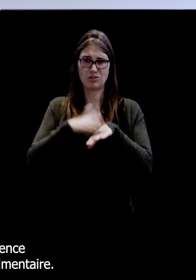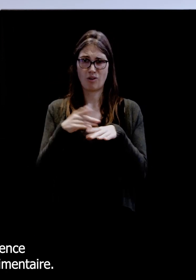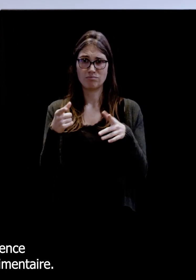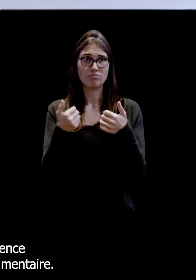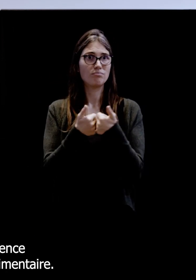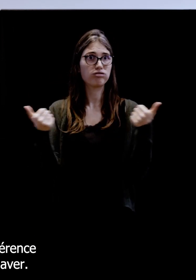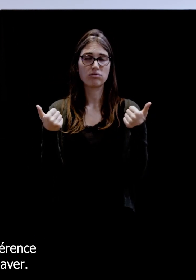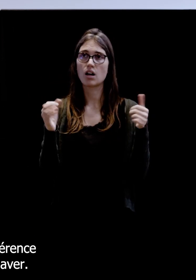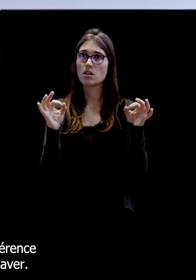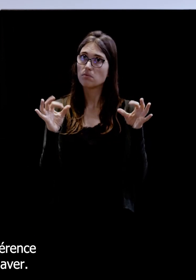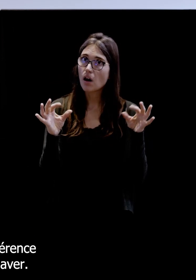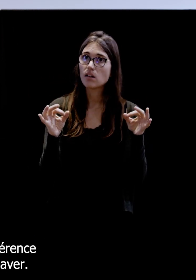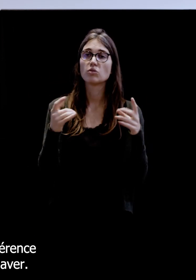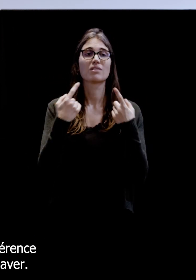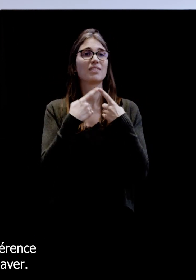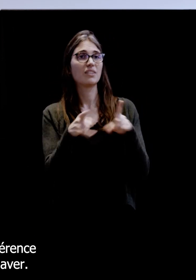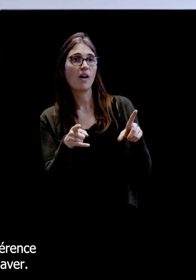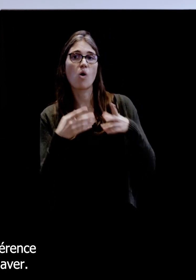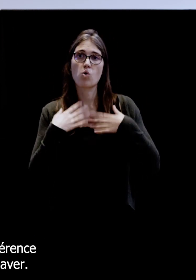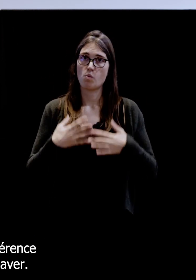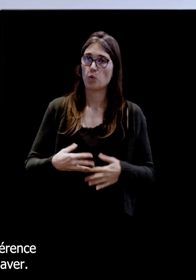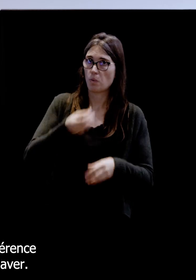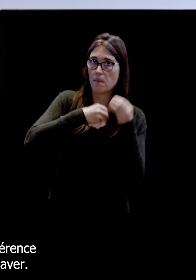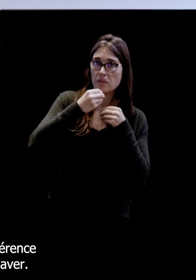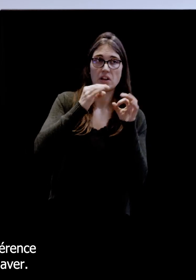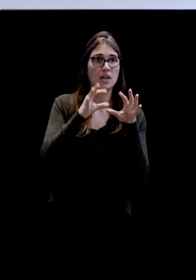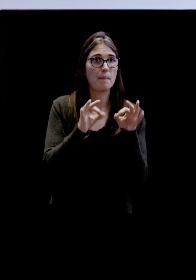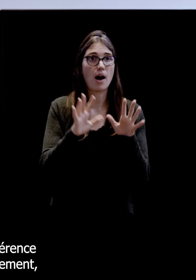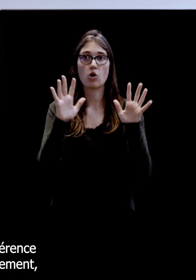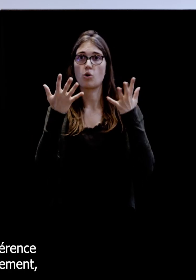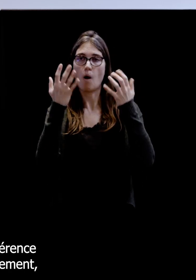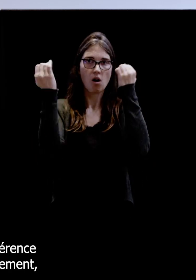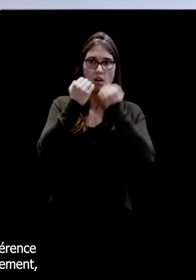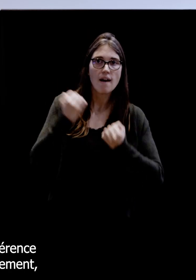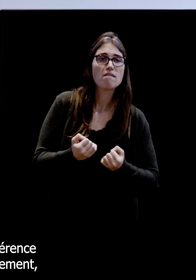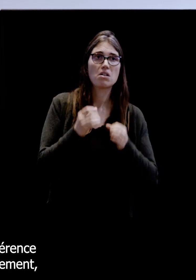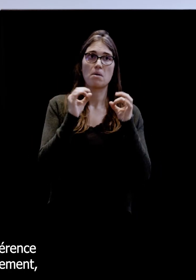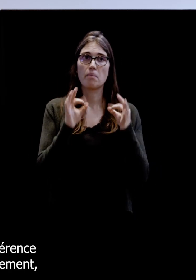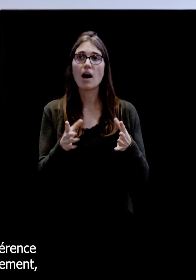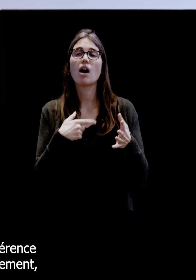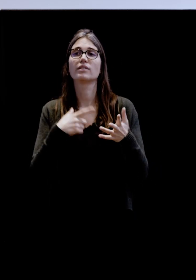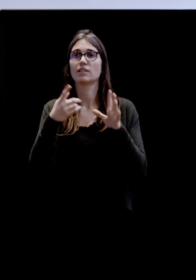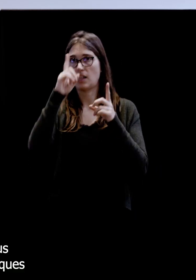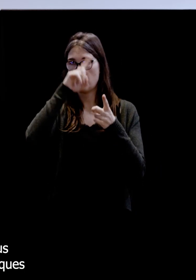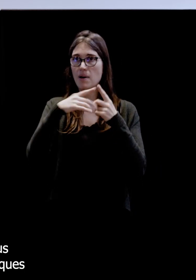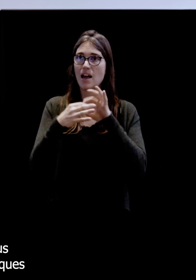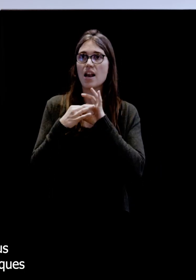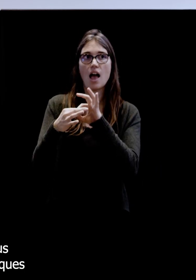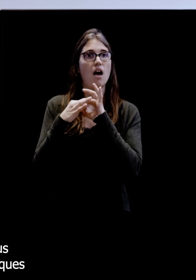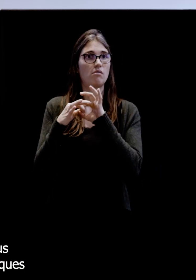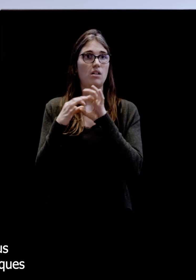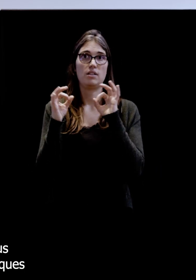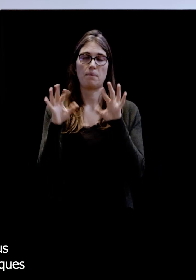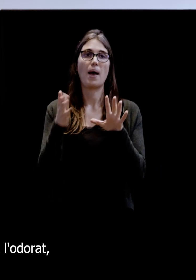différence dans le comportement alimentaire, il n'y avait pas de différence dans la façon de se laver, il n'y avait pas de différence dans les liens d'attachement, mais il y avait